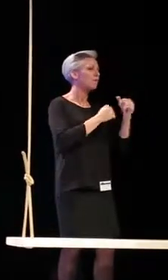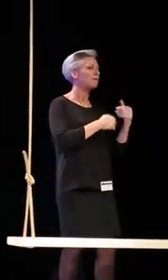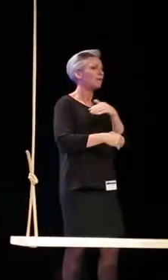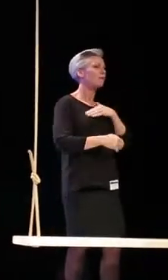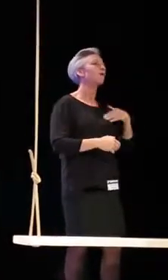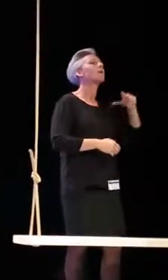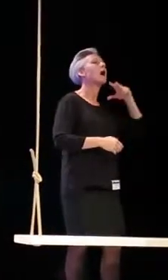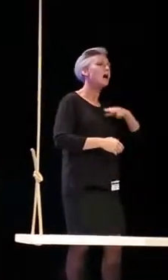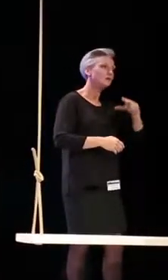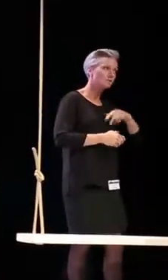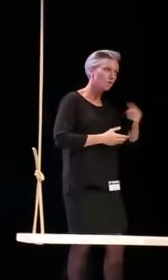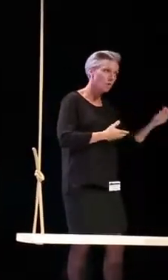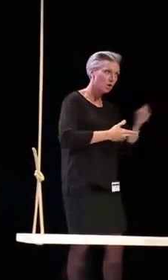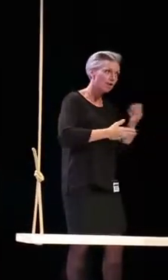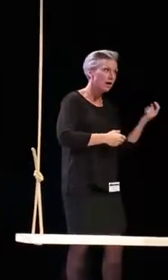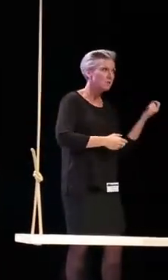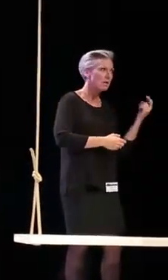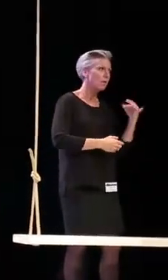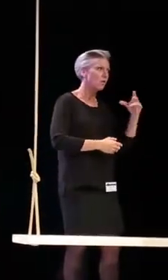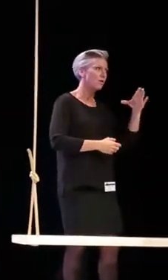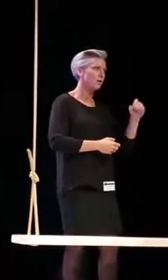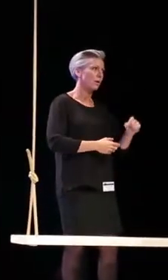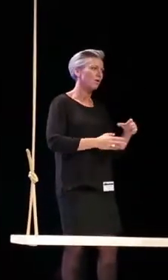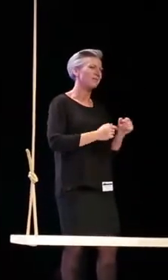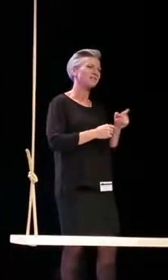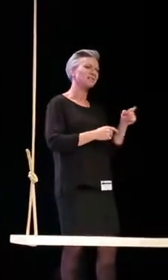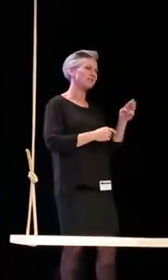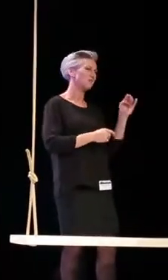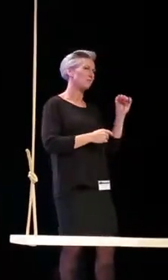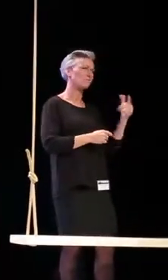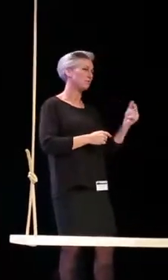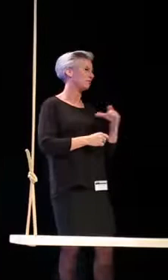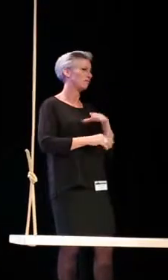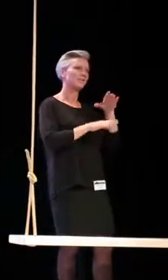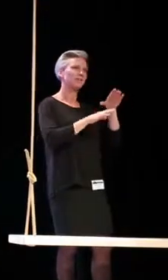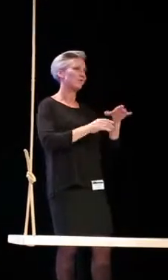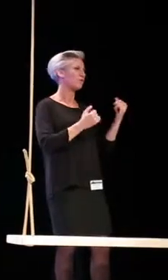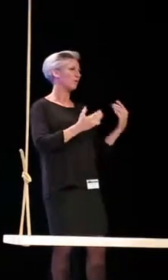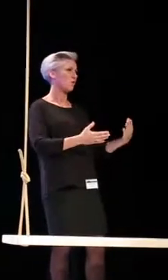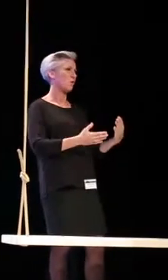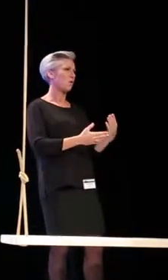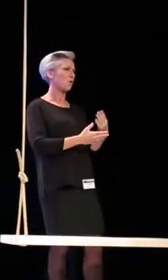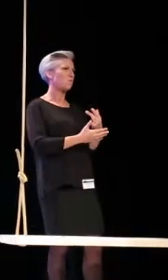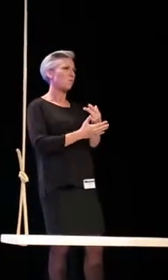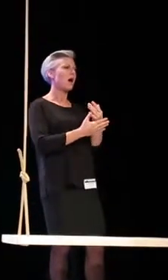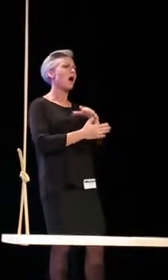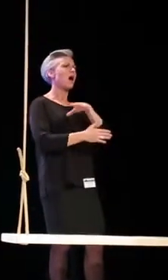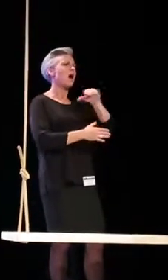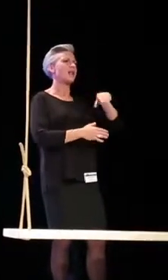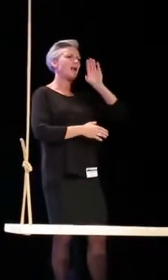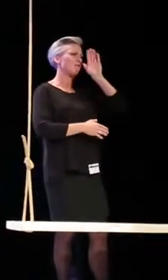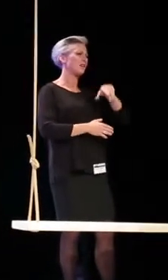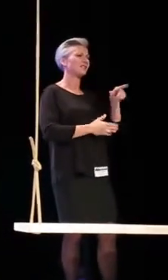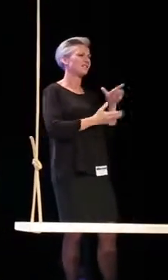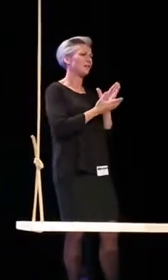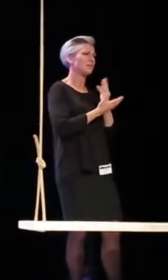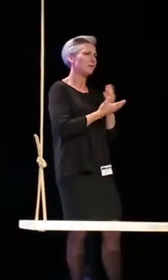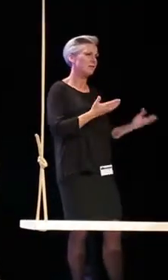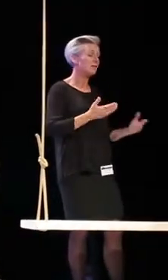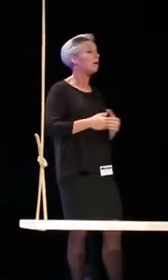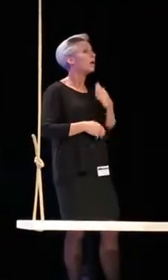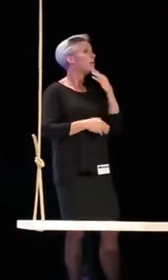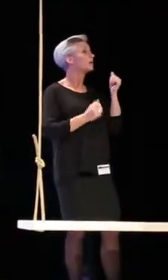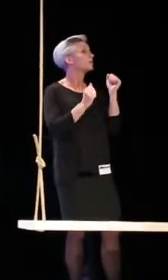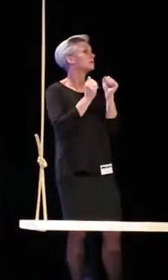Ja. Idag är den myten ihjälslagen. Det gäller inte längre. Bästa sättet att radera fattigdom i